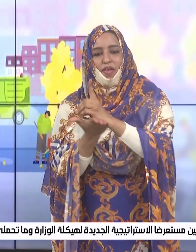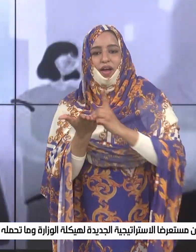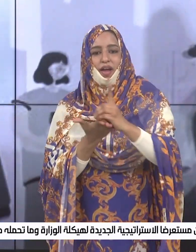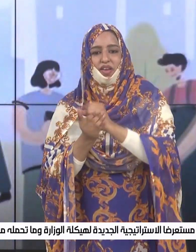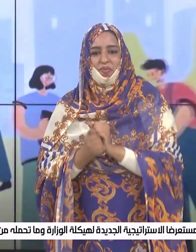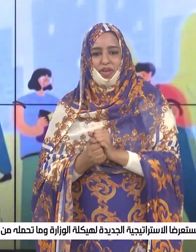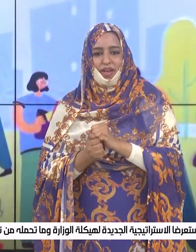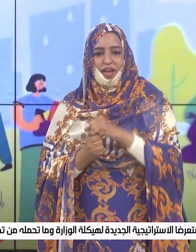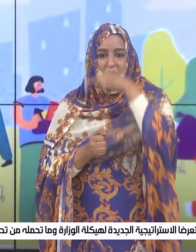الأصم،